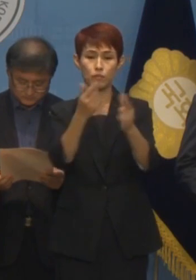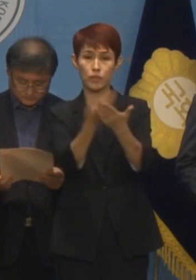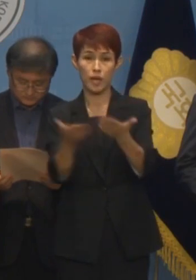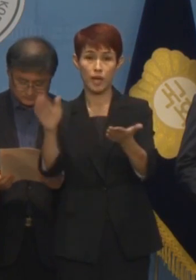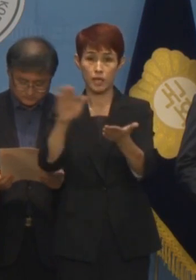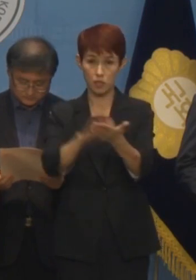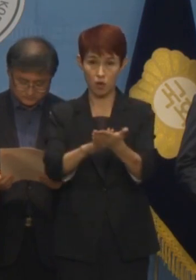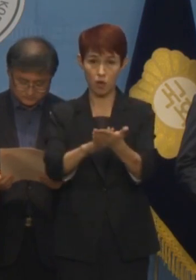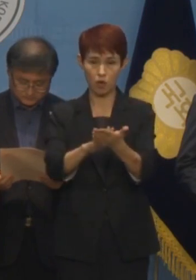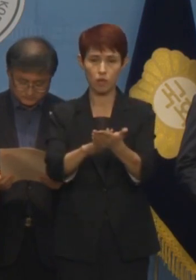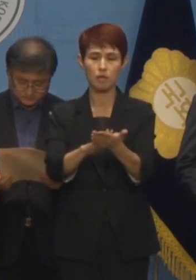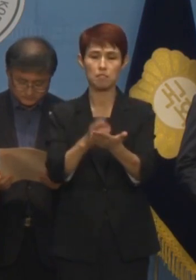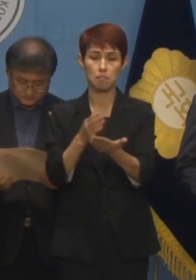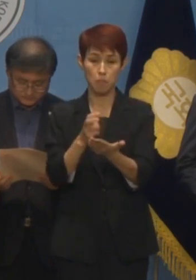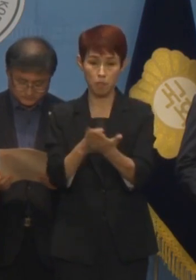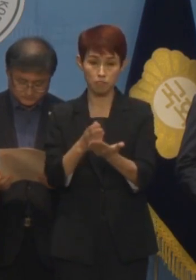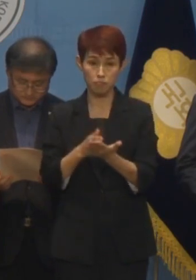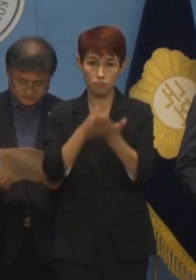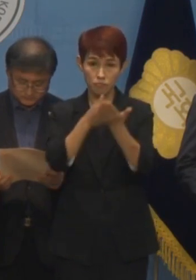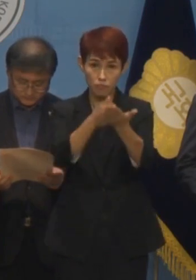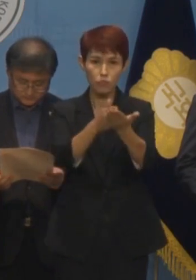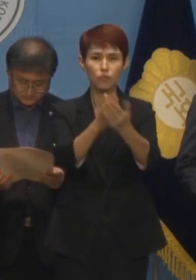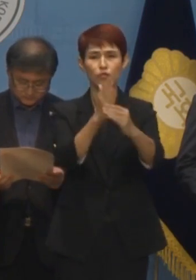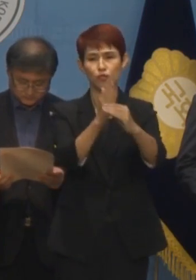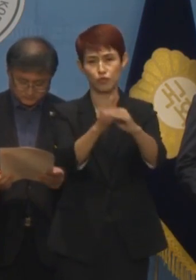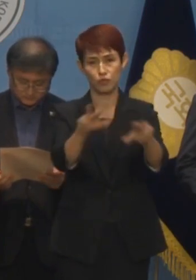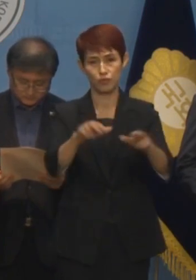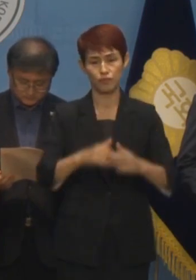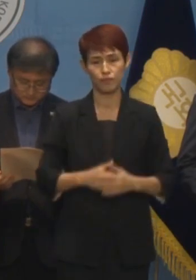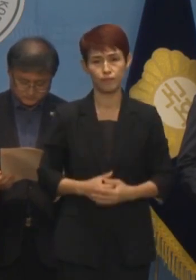법률안이 전재수, 박주민 의원의 대표 발의로